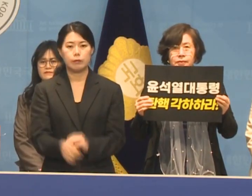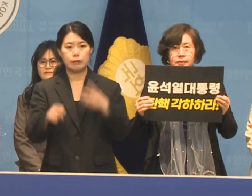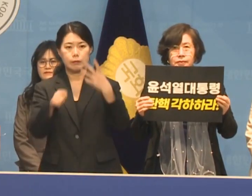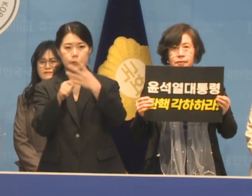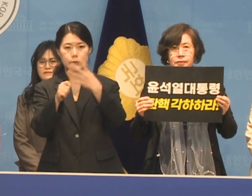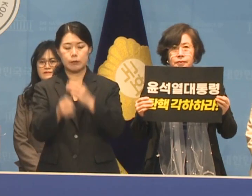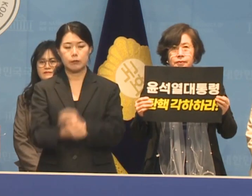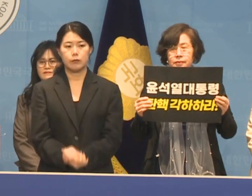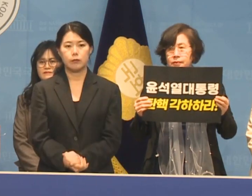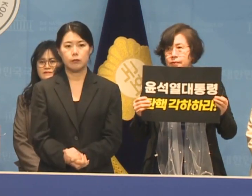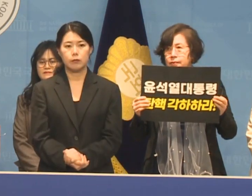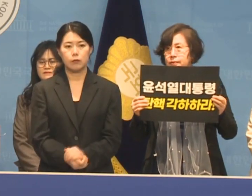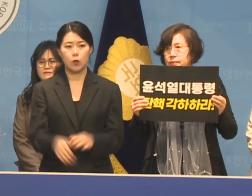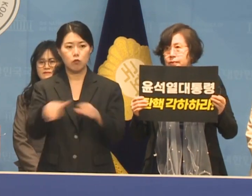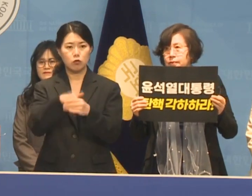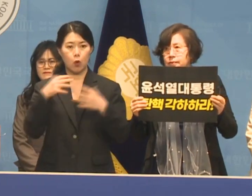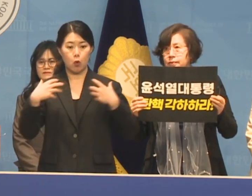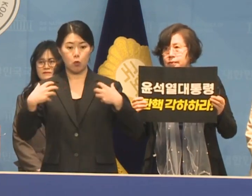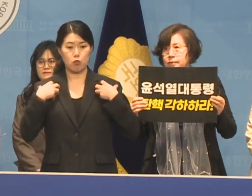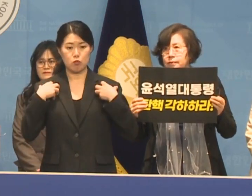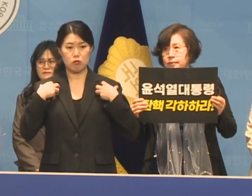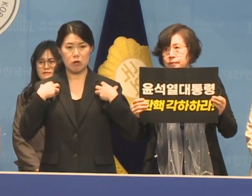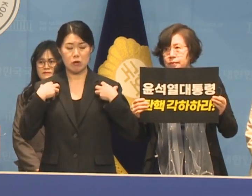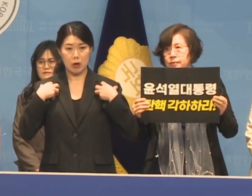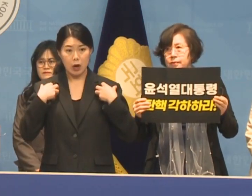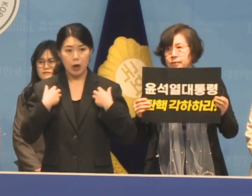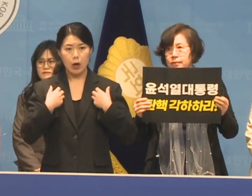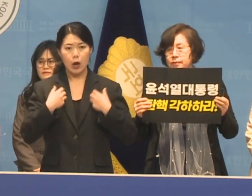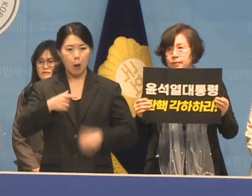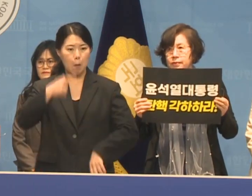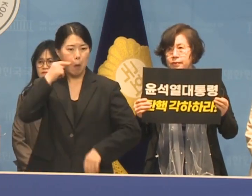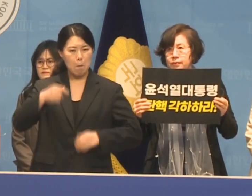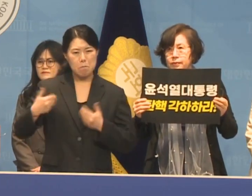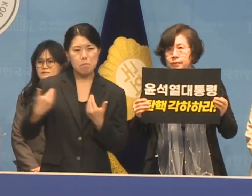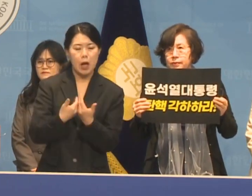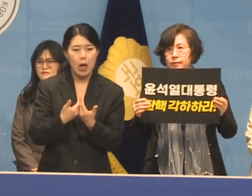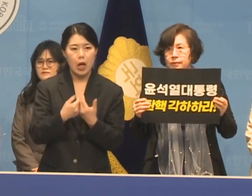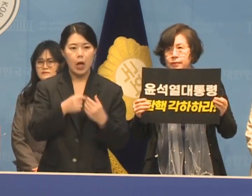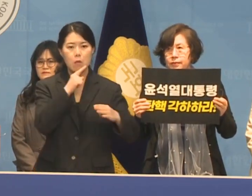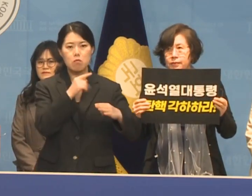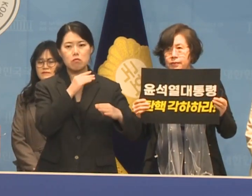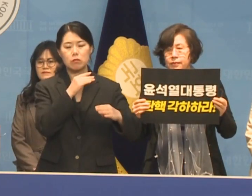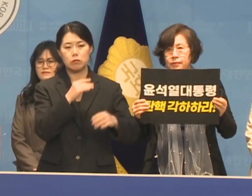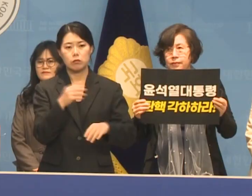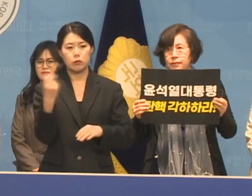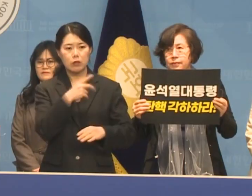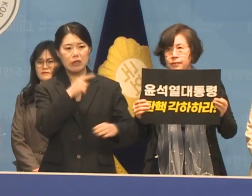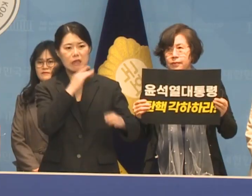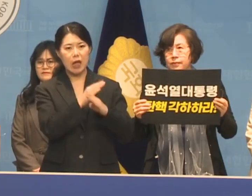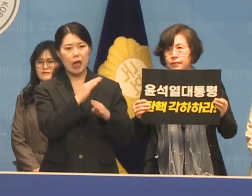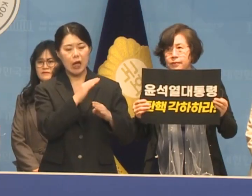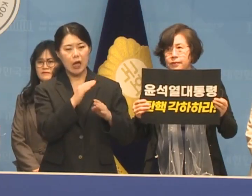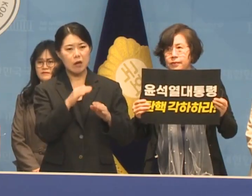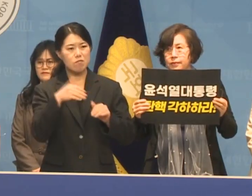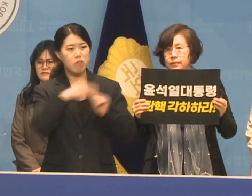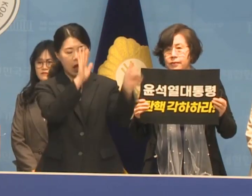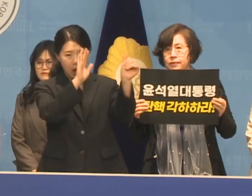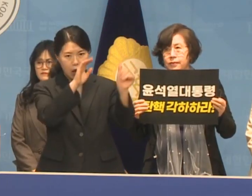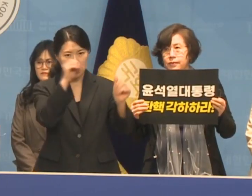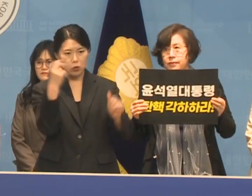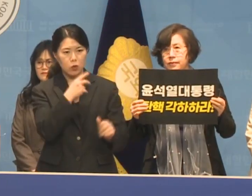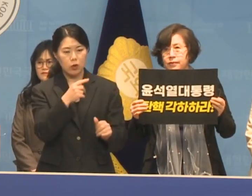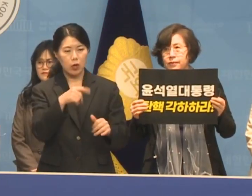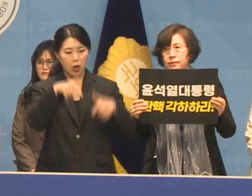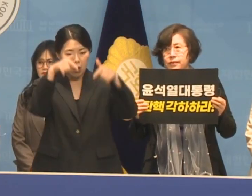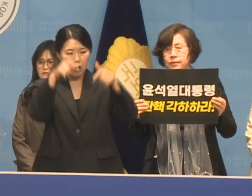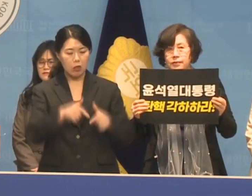번째, 문재인 정권이 저지른 반일인적 탈북 오부 강제 북송과 서해